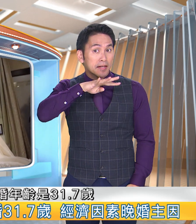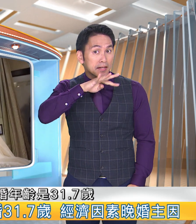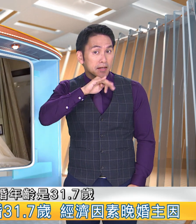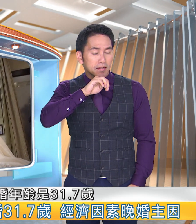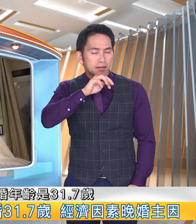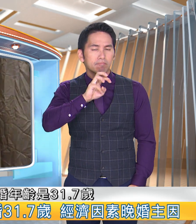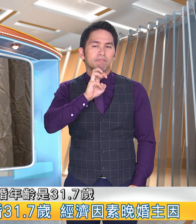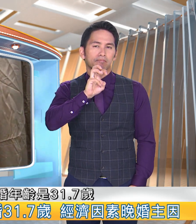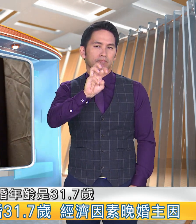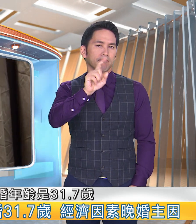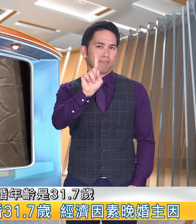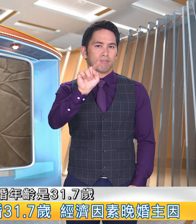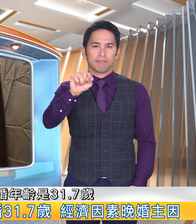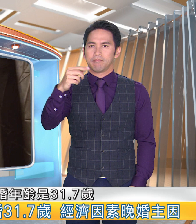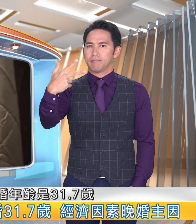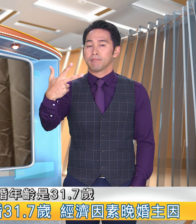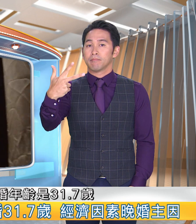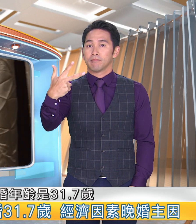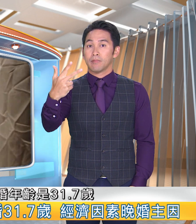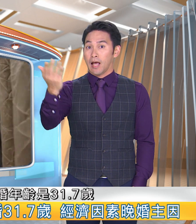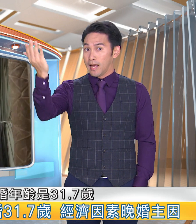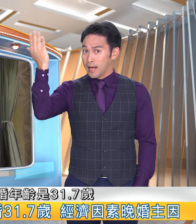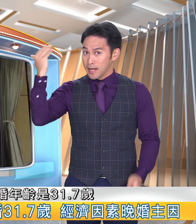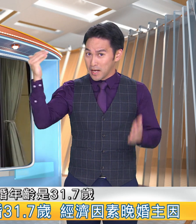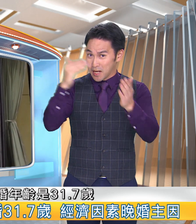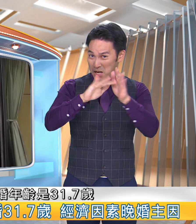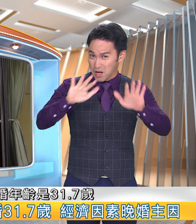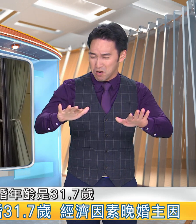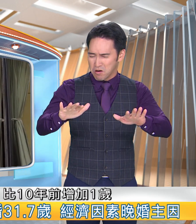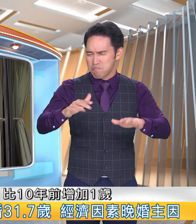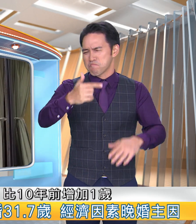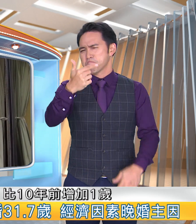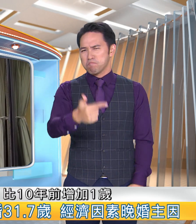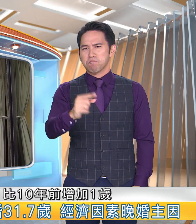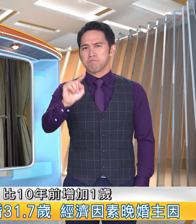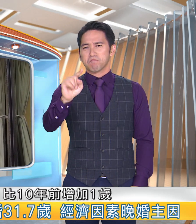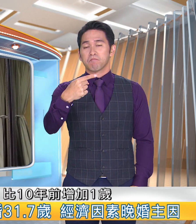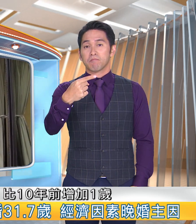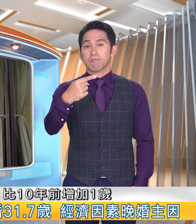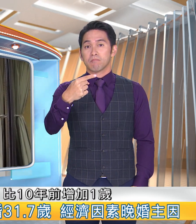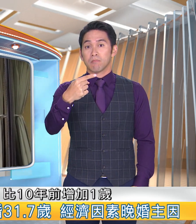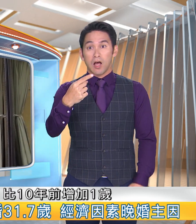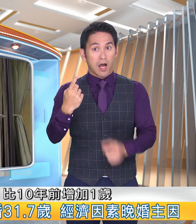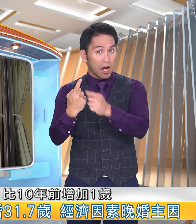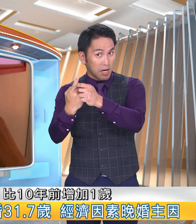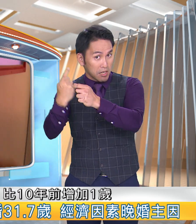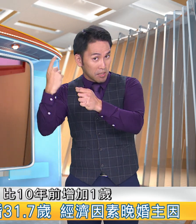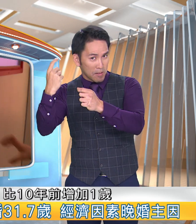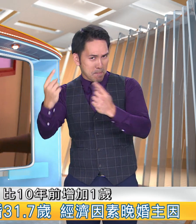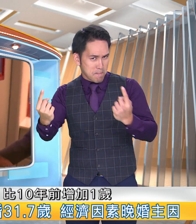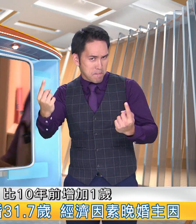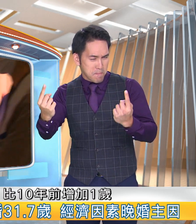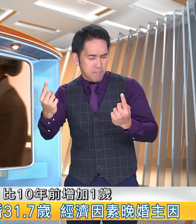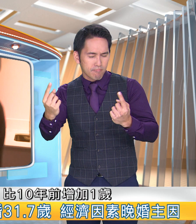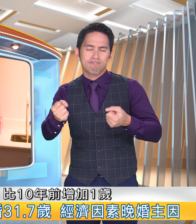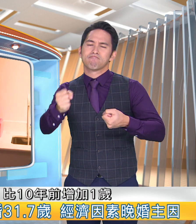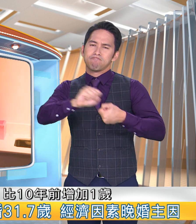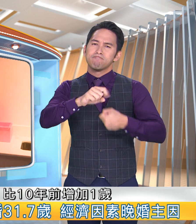龄是31.7岁，再创历年的新高，比起10年前要增